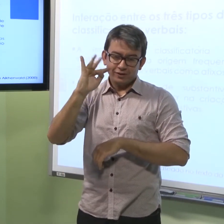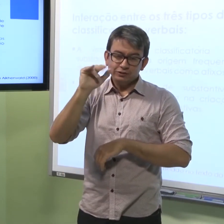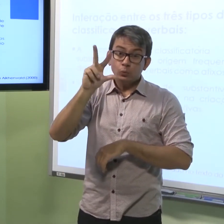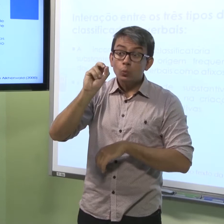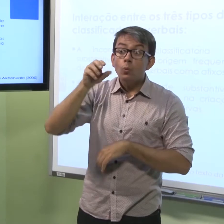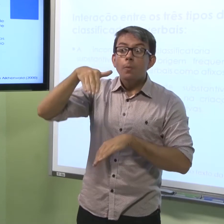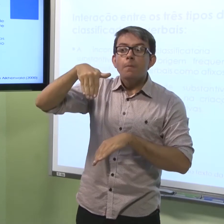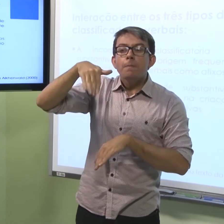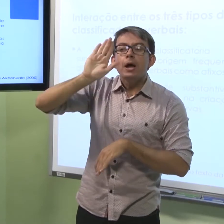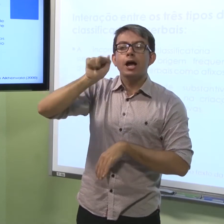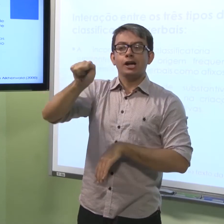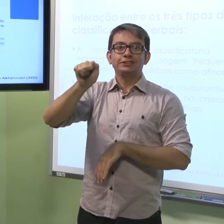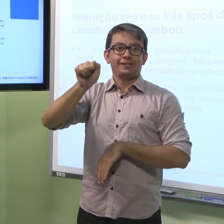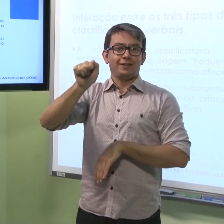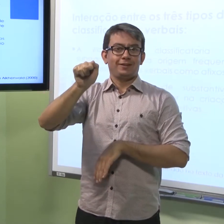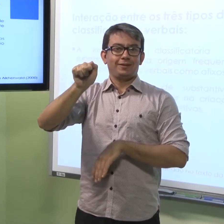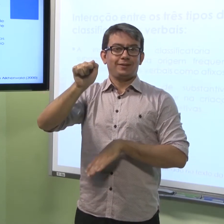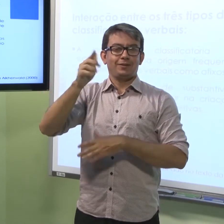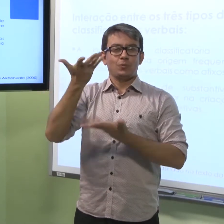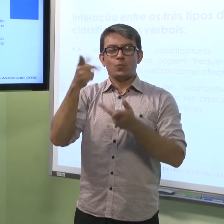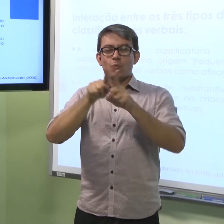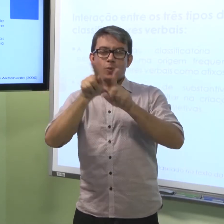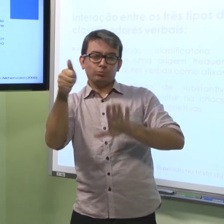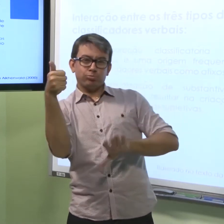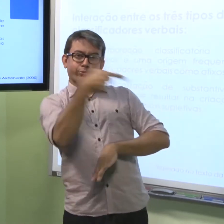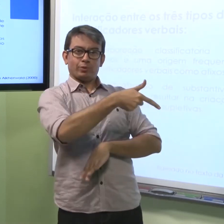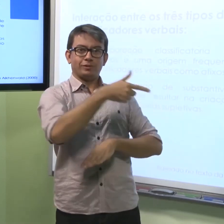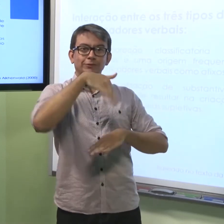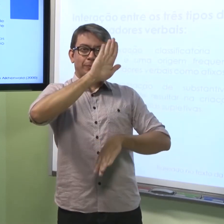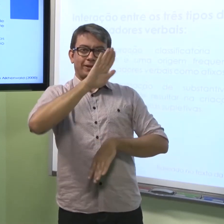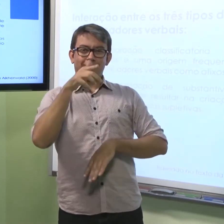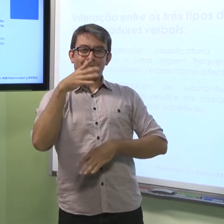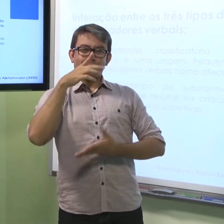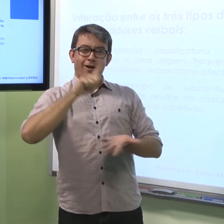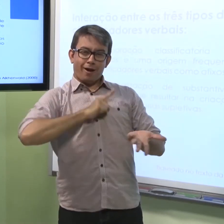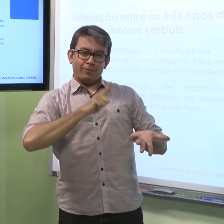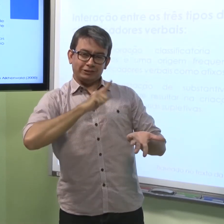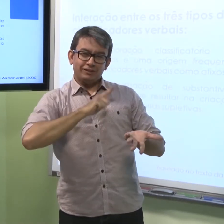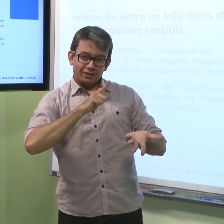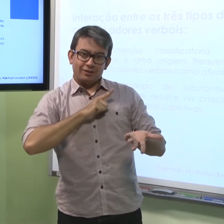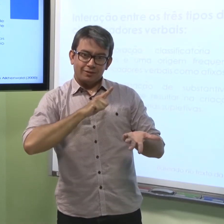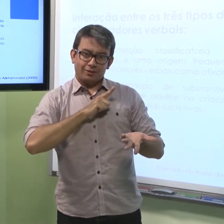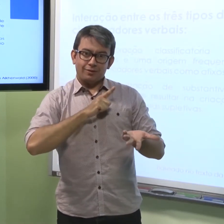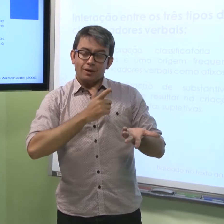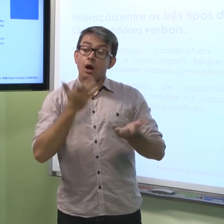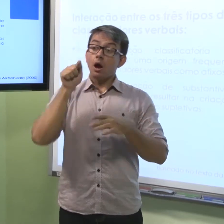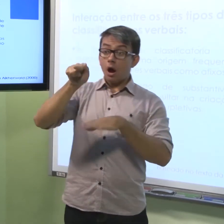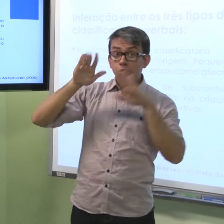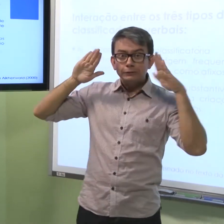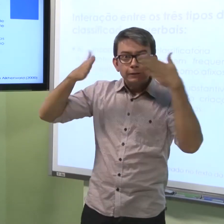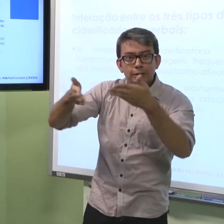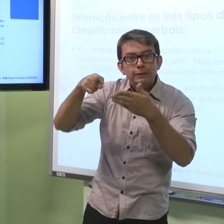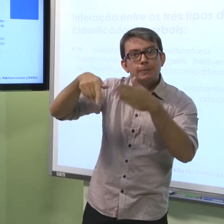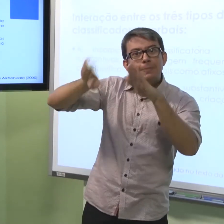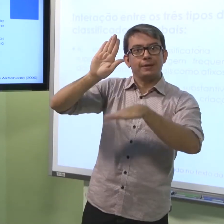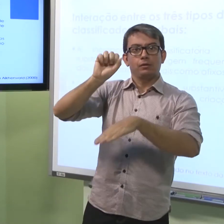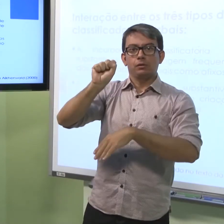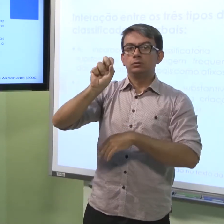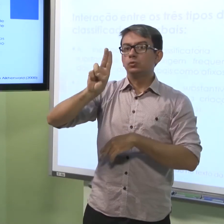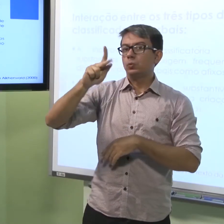que os estudos são mais baseados como se originam os supletivos do que